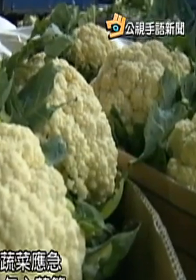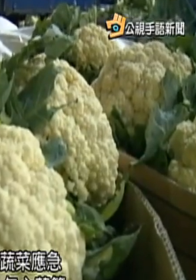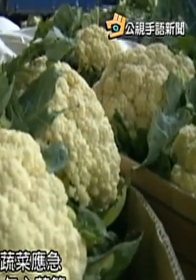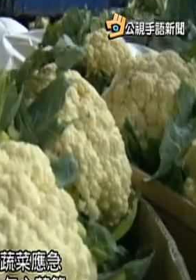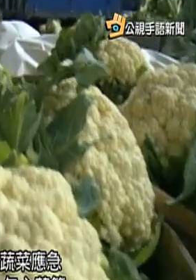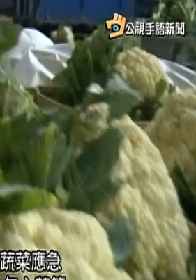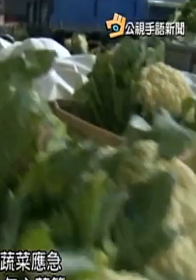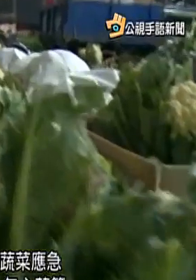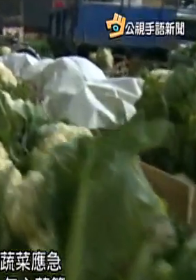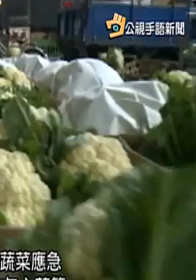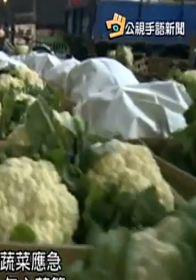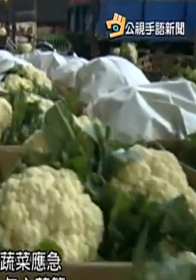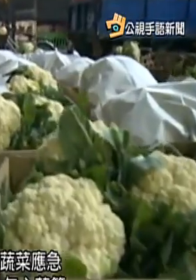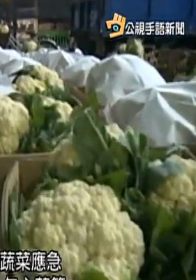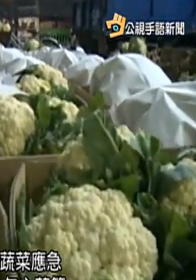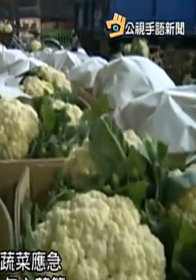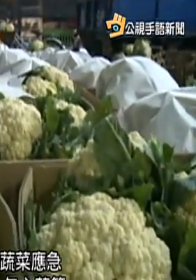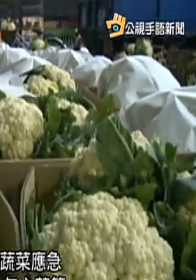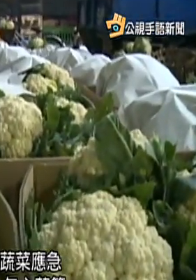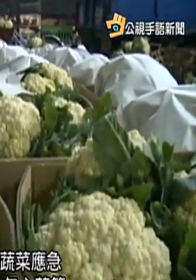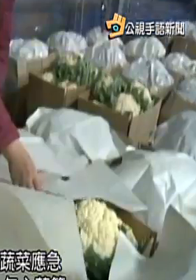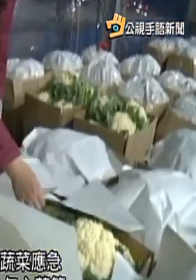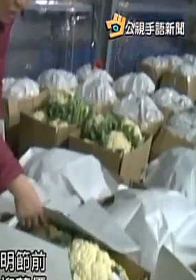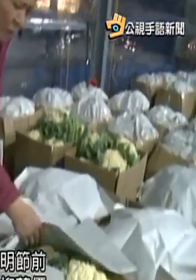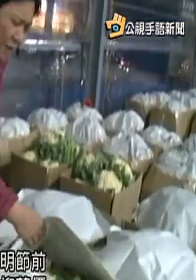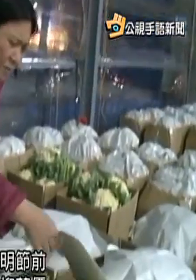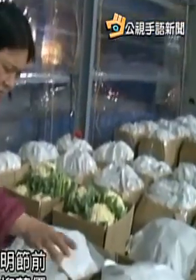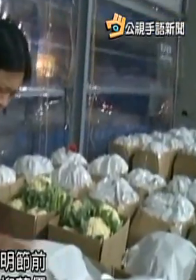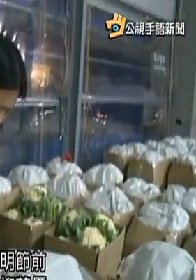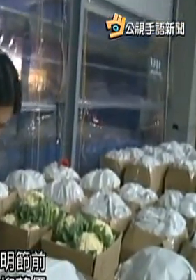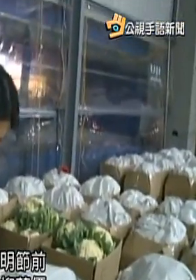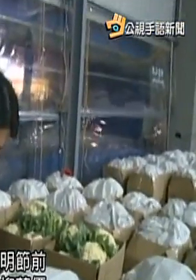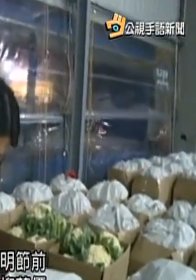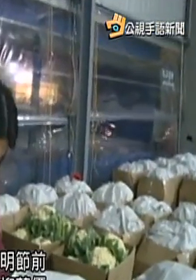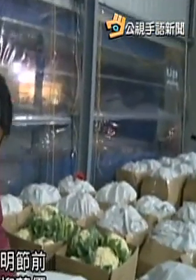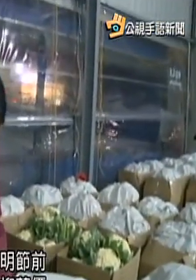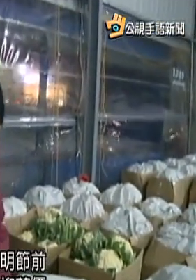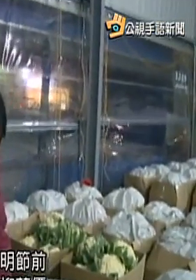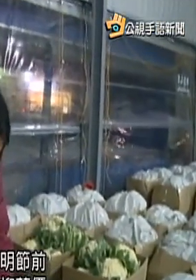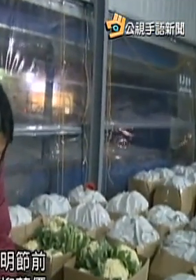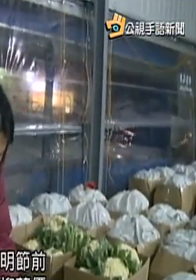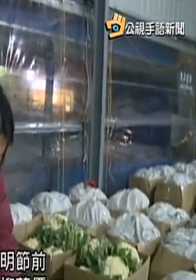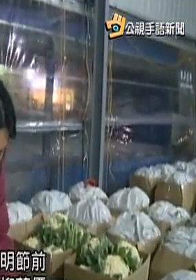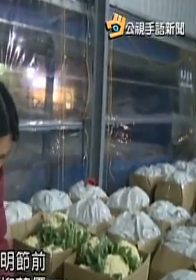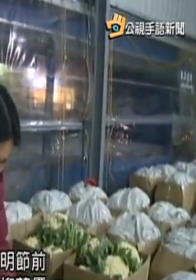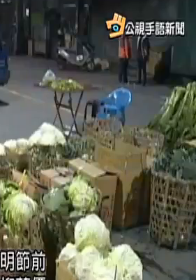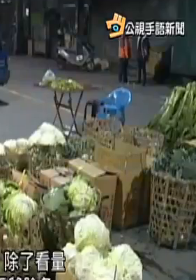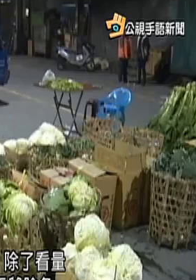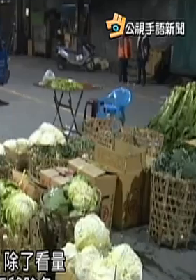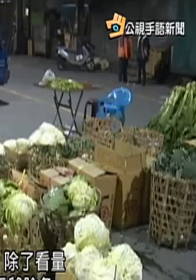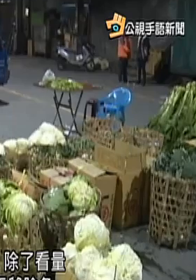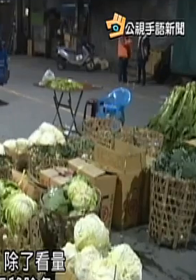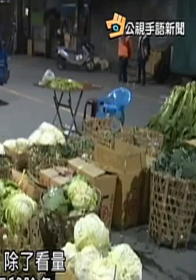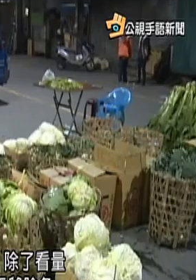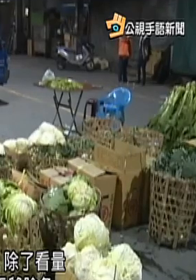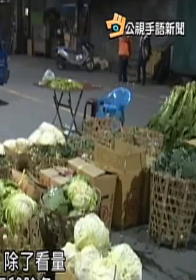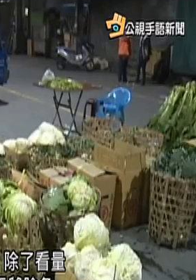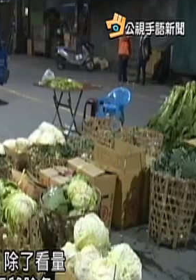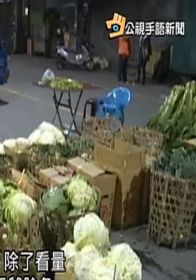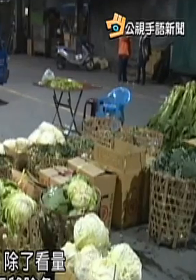冻的蔬菜应急，包括高丽菜、包心菜等，希望在清明节前能稍微的平抑菜价。但菜价回稳除了看量，还得看